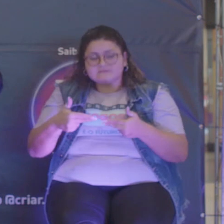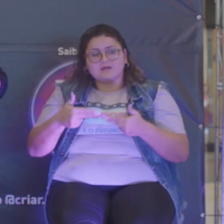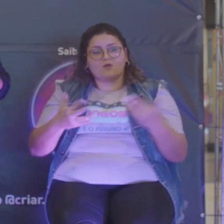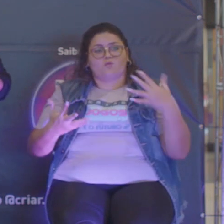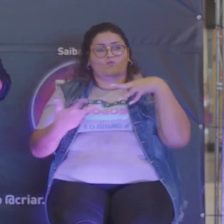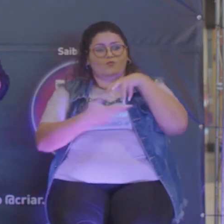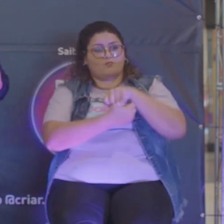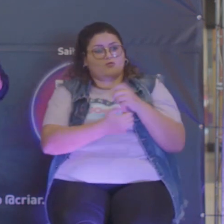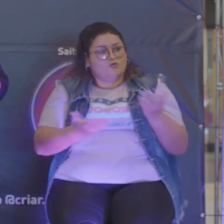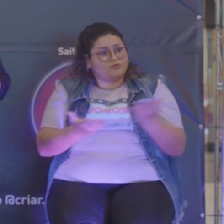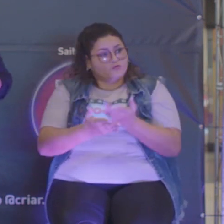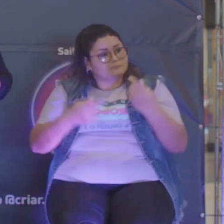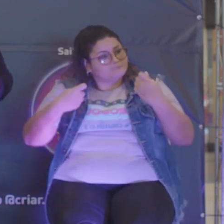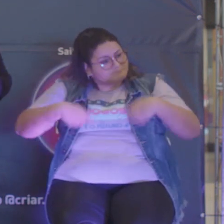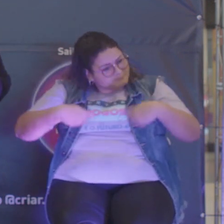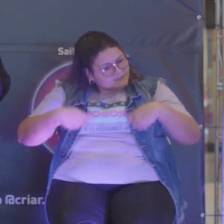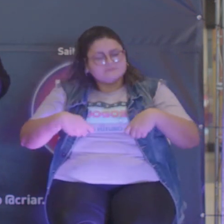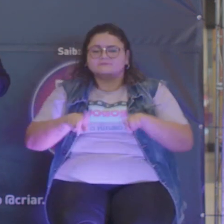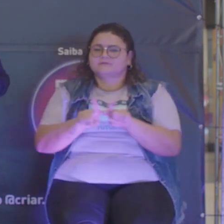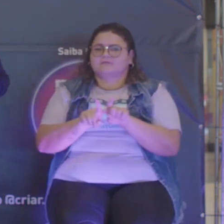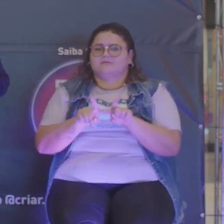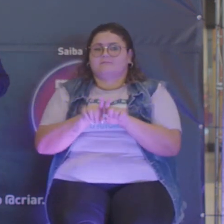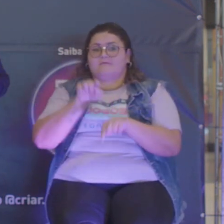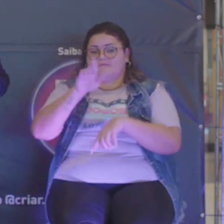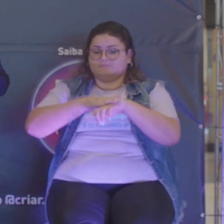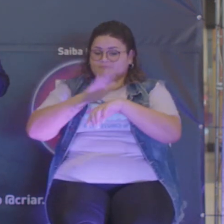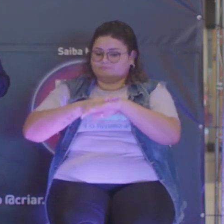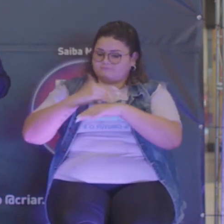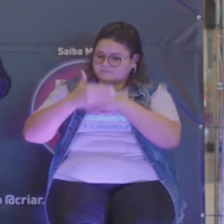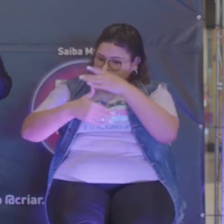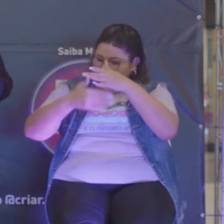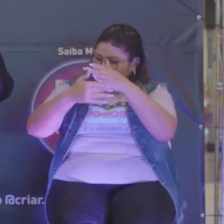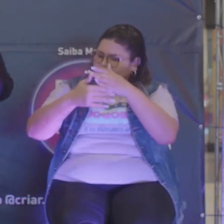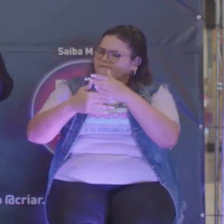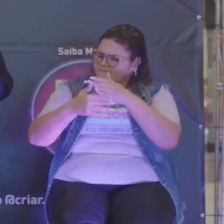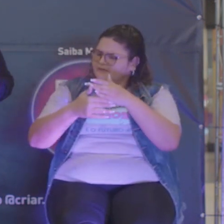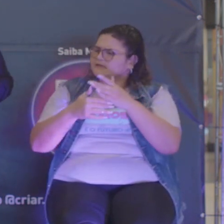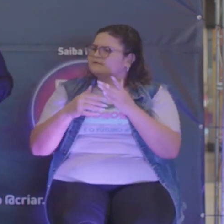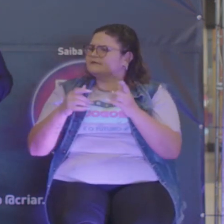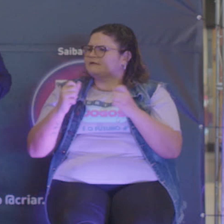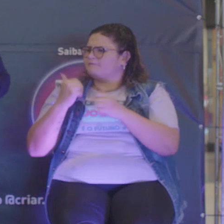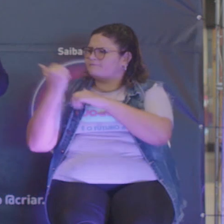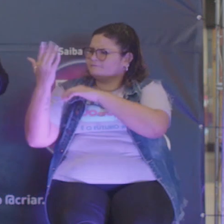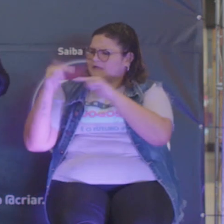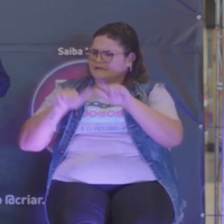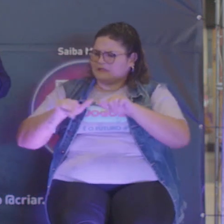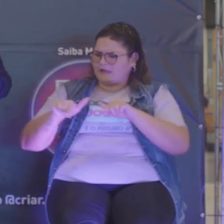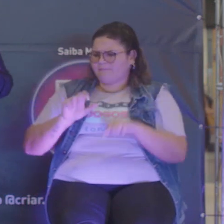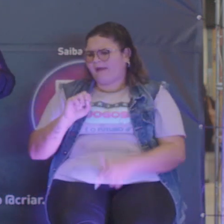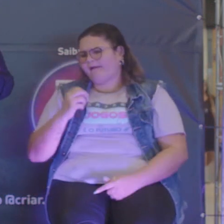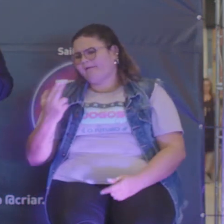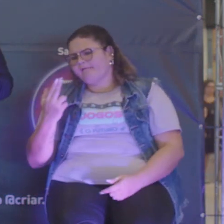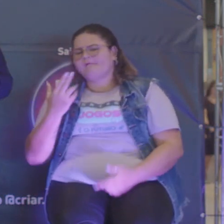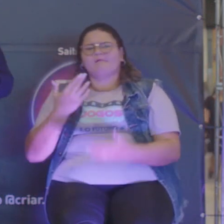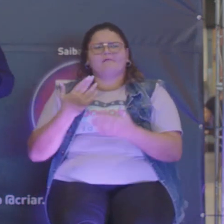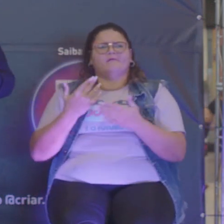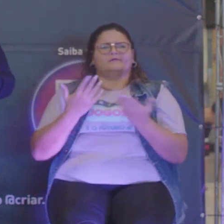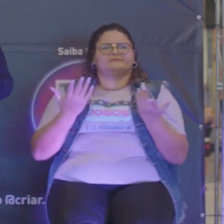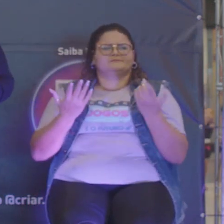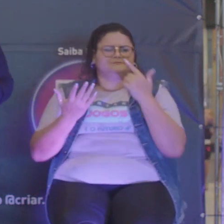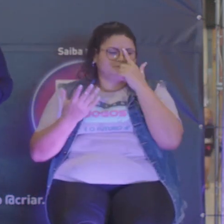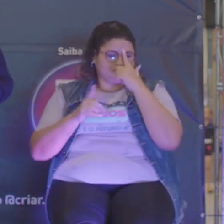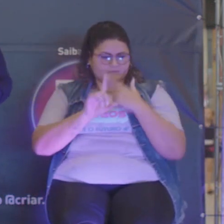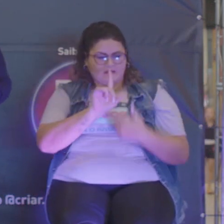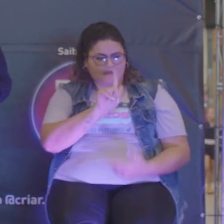hoje, ele precisa disso, para você se desenvolver, para você estar apto a um mercado de trabalho, seja ele qual for, não só o